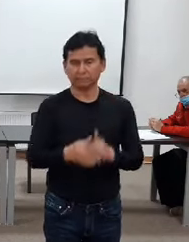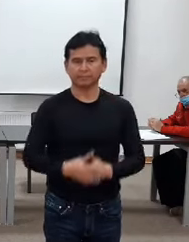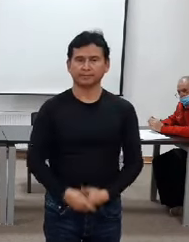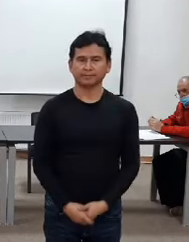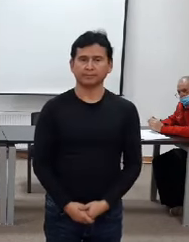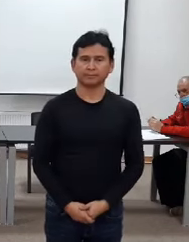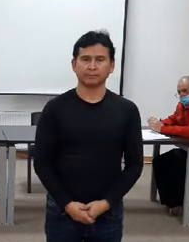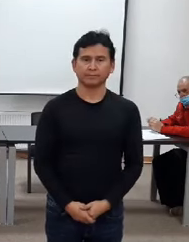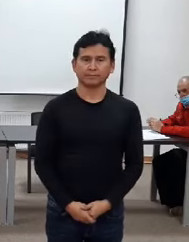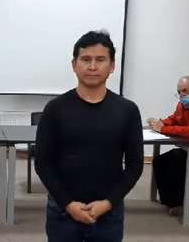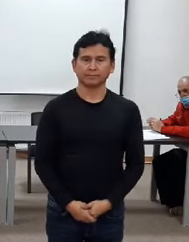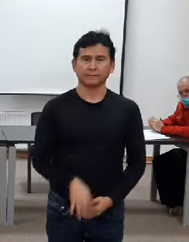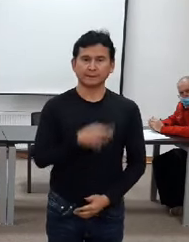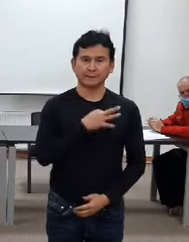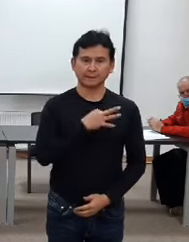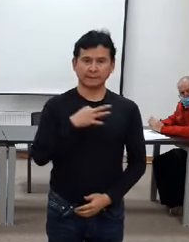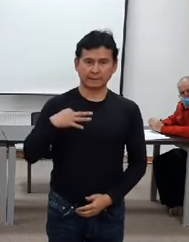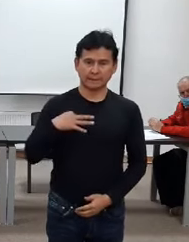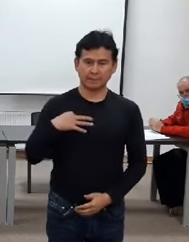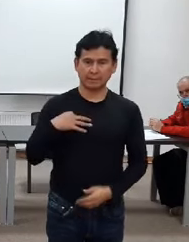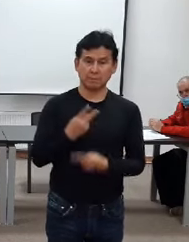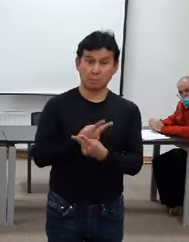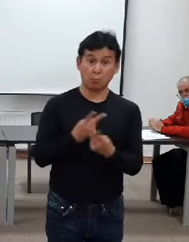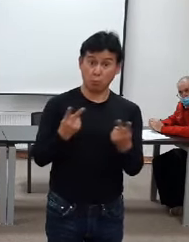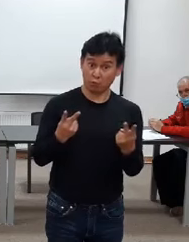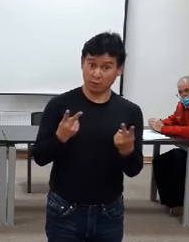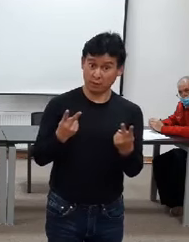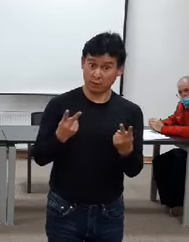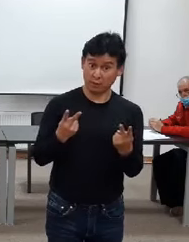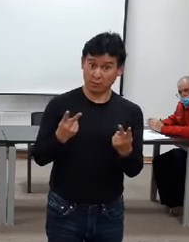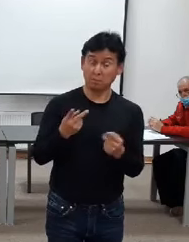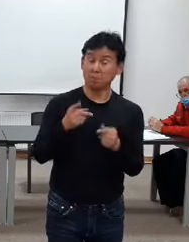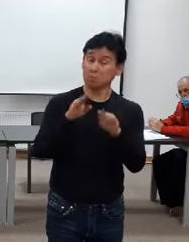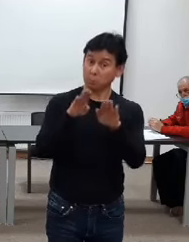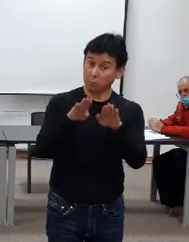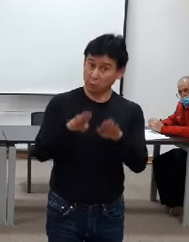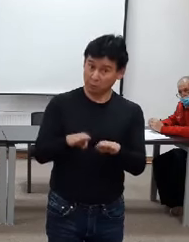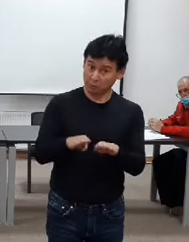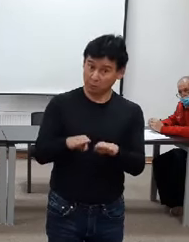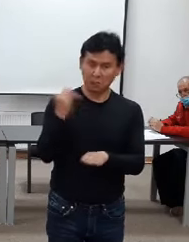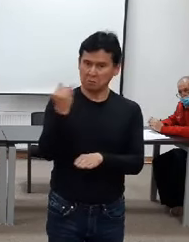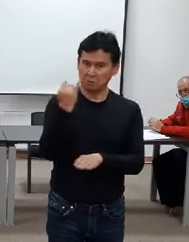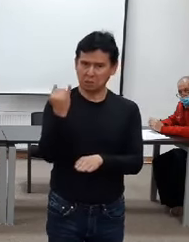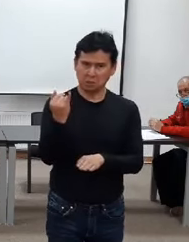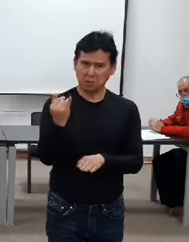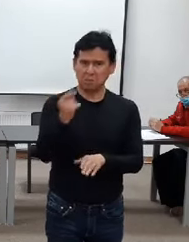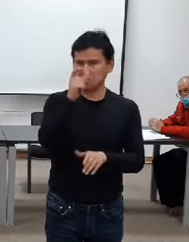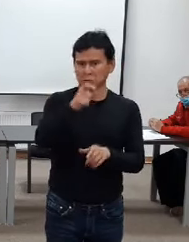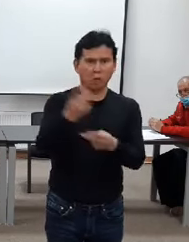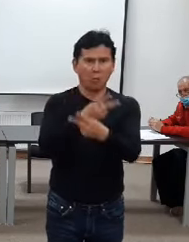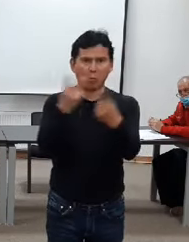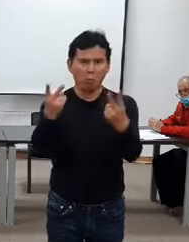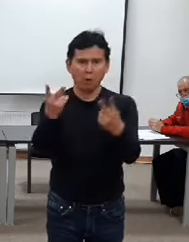paciente. Seremi, estamos hablando de dos personas públicas. Sí, por eso mismo, porque independiente que sean personajes